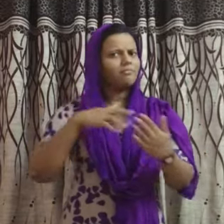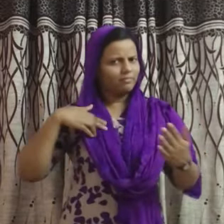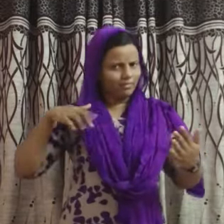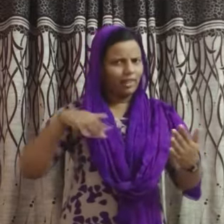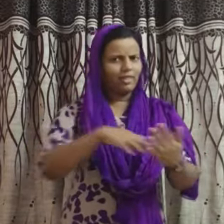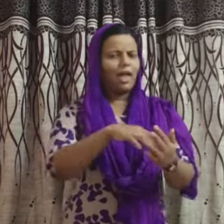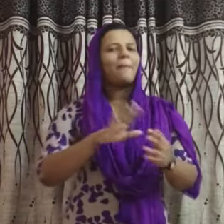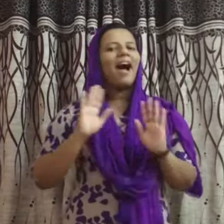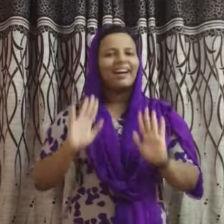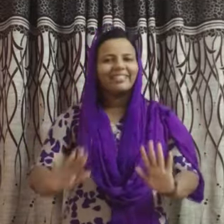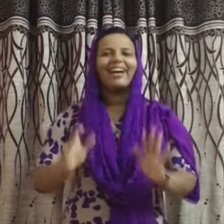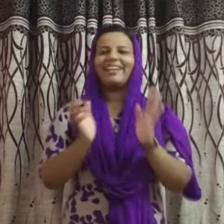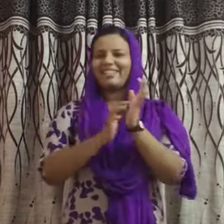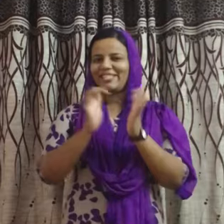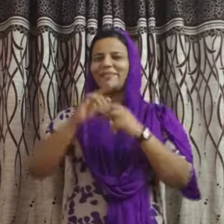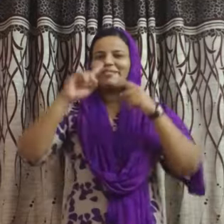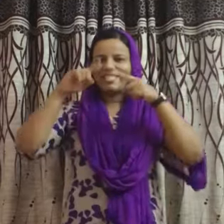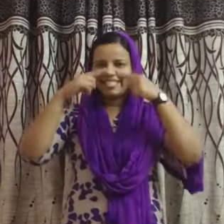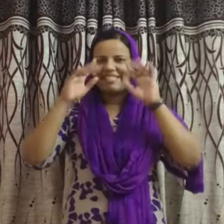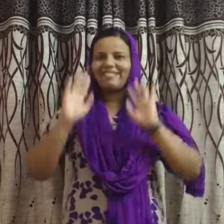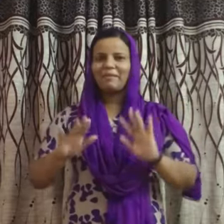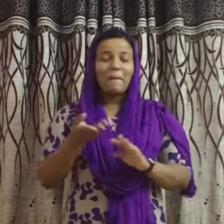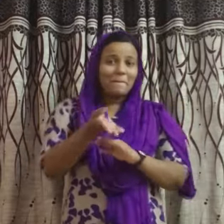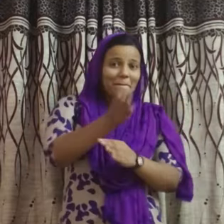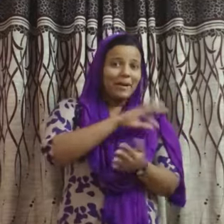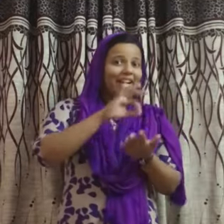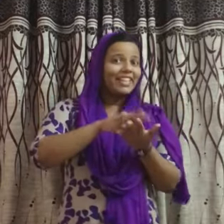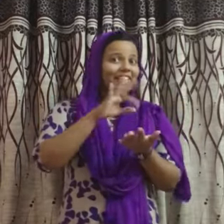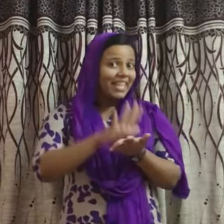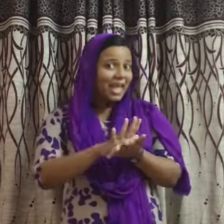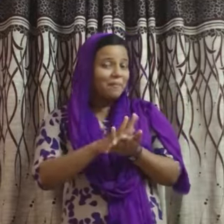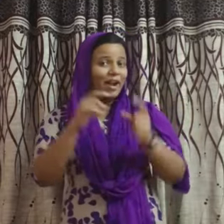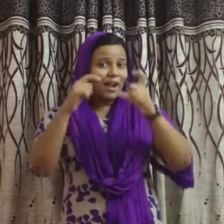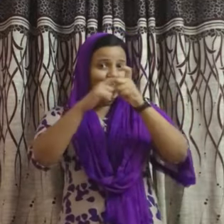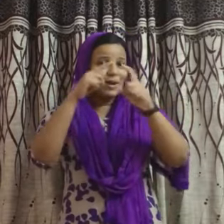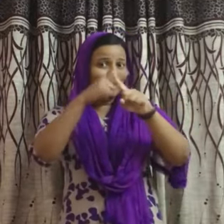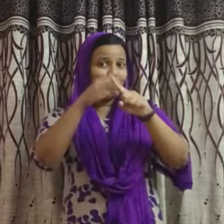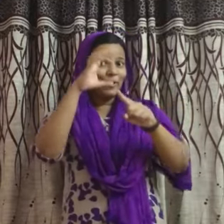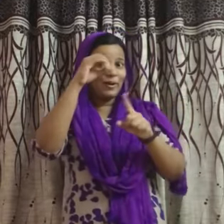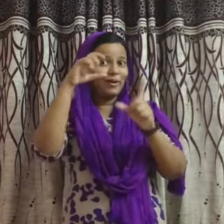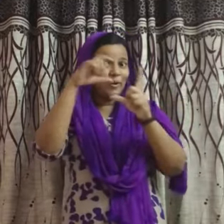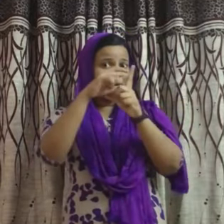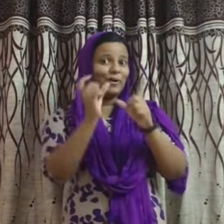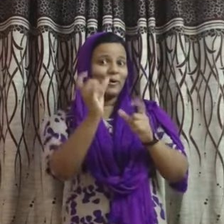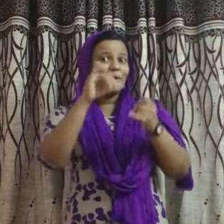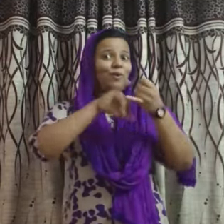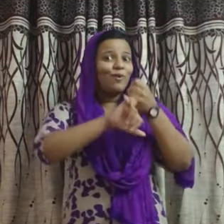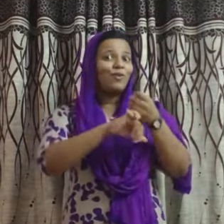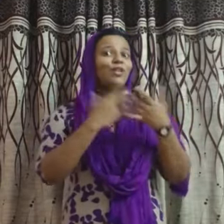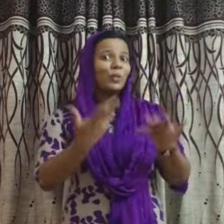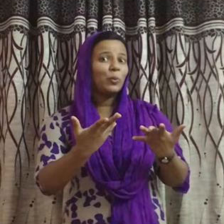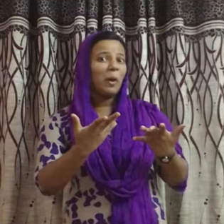പ്രിയപ്പെട്ടവരെ ക്രിസ്തീയ ജീവിതം എന്ന് പറയുന്നത്. അമേൻ. പഴയ നിമിത്തം ദൈവമക്കളോട് പുറപ്പാട് പുസ്തകം 19:4 പറഞ്ഞു, ഞാൻ മിസ്രയീമ്യരോട് ചെയ്തതും